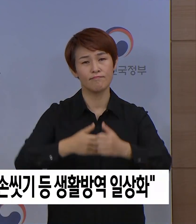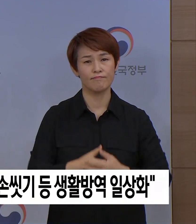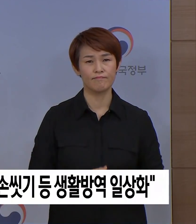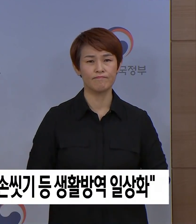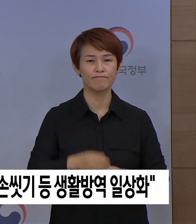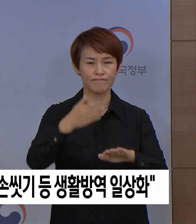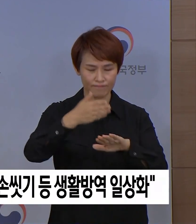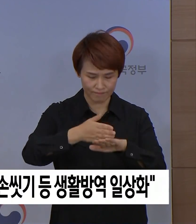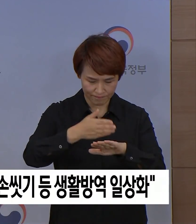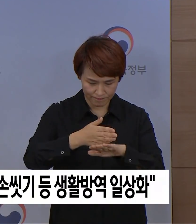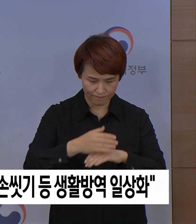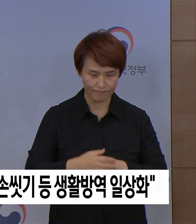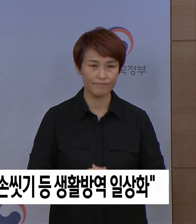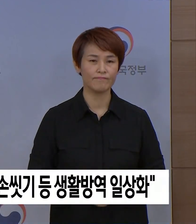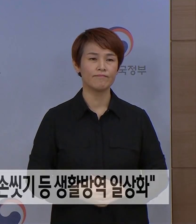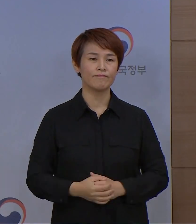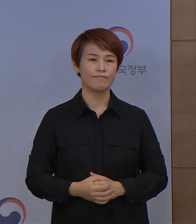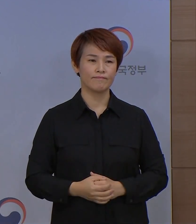감사합니다.